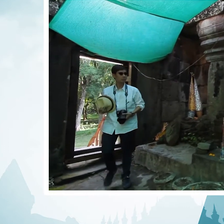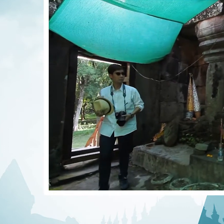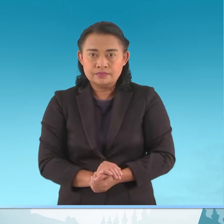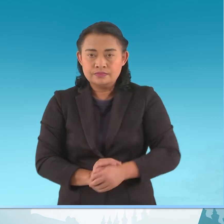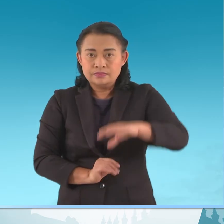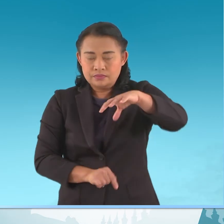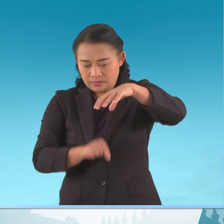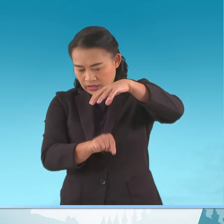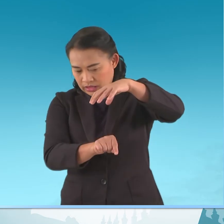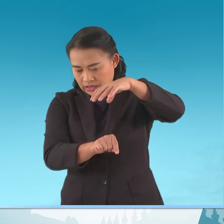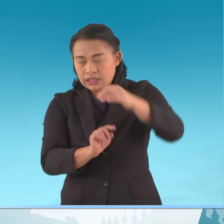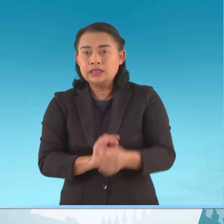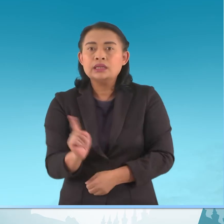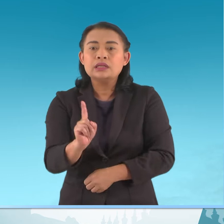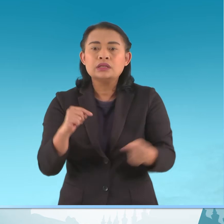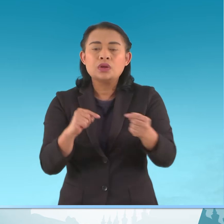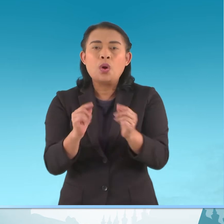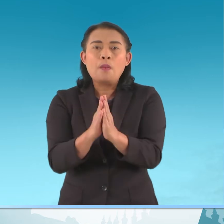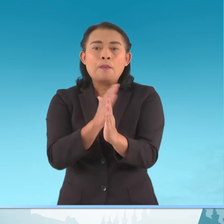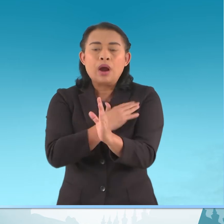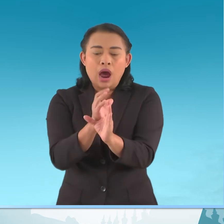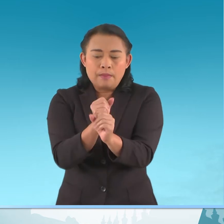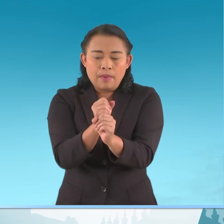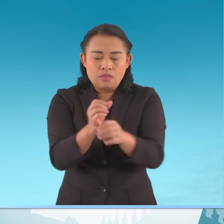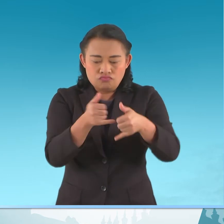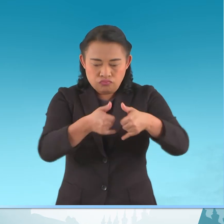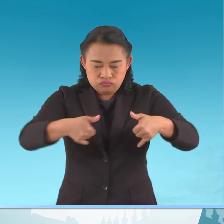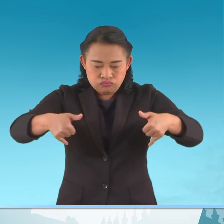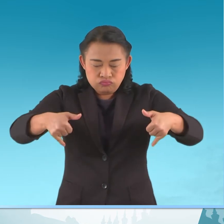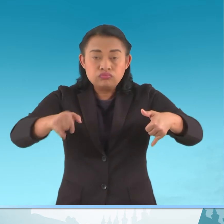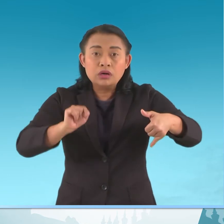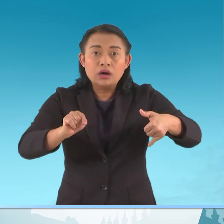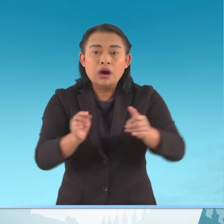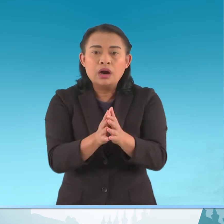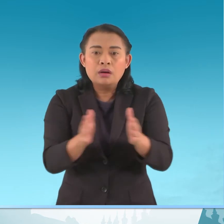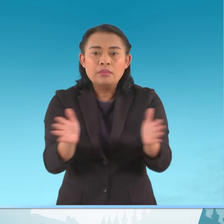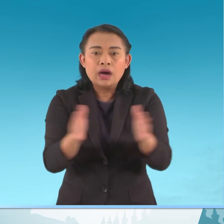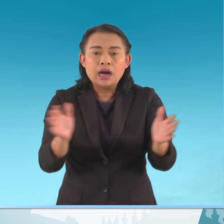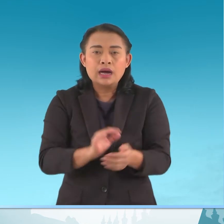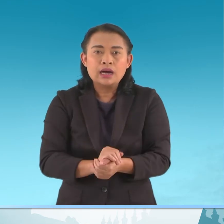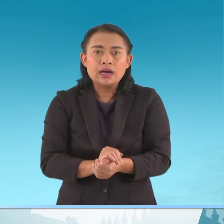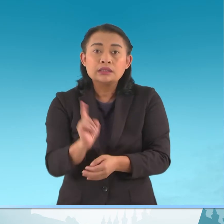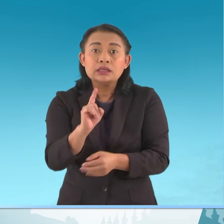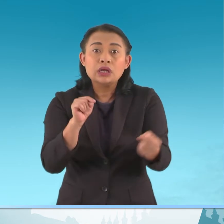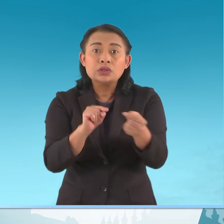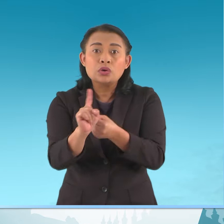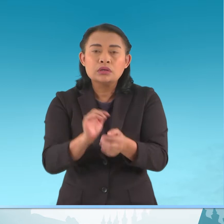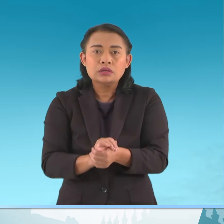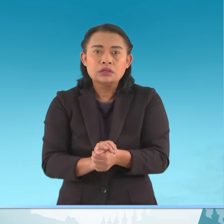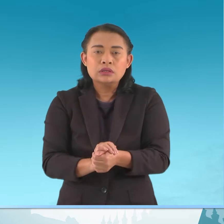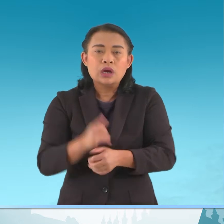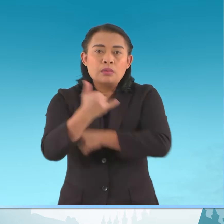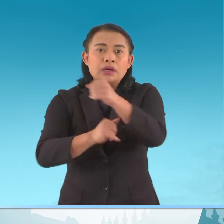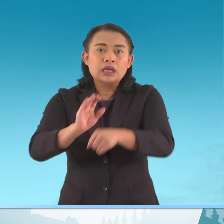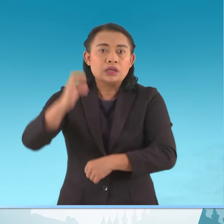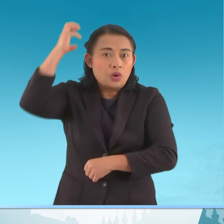เพิ่งเคยครับท่านในประสาทหรือหินตอนนี้นะคะเป็นที่ประดิษฐานพระพุทธรูปจำนวนมากนะครับจะเห็นว่าเป็นผู้ที่